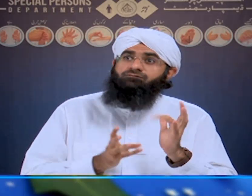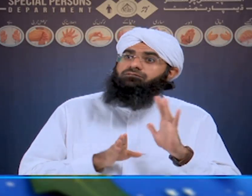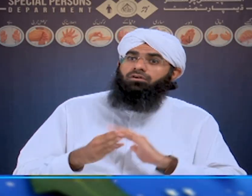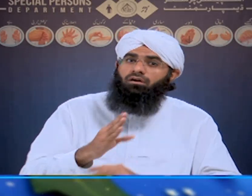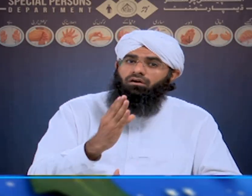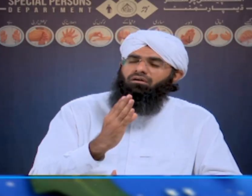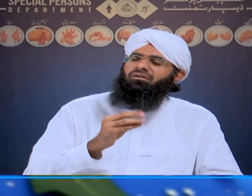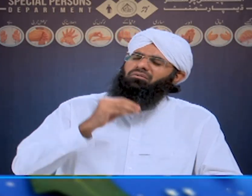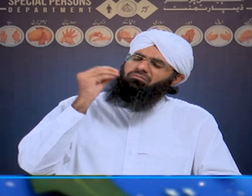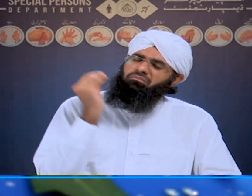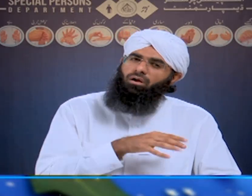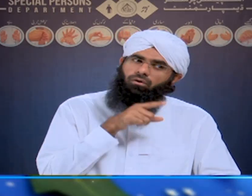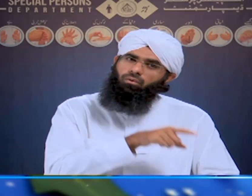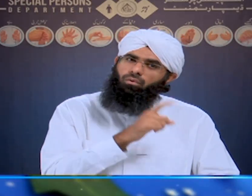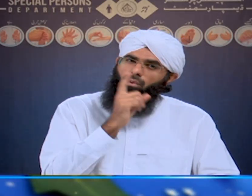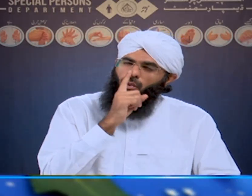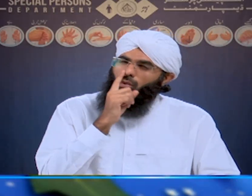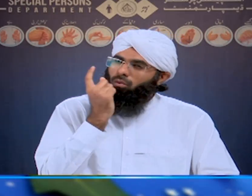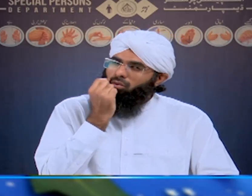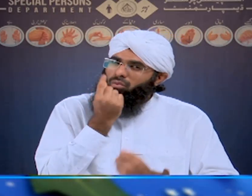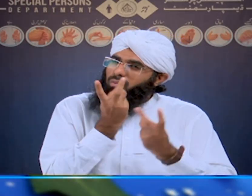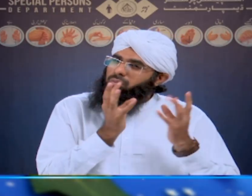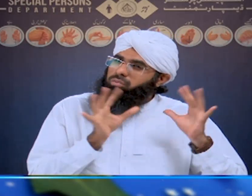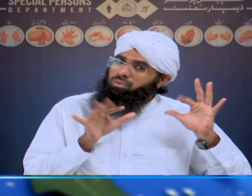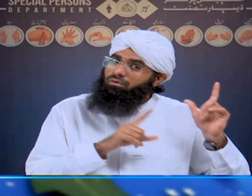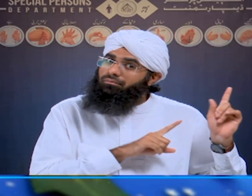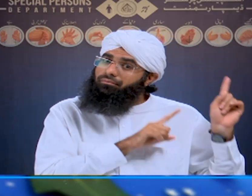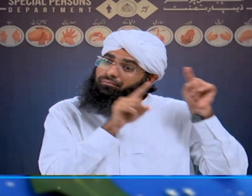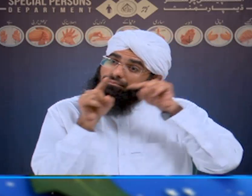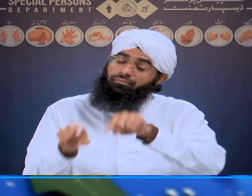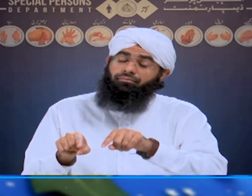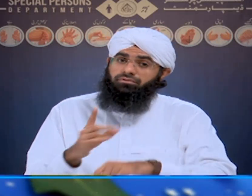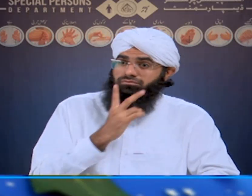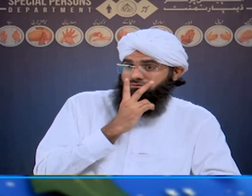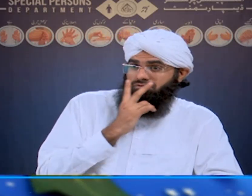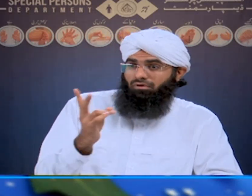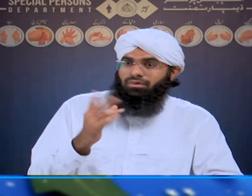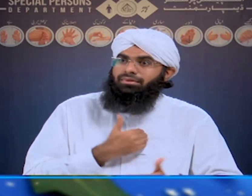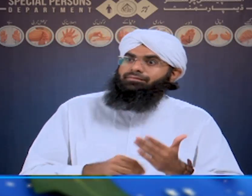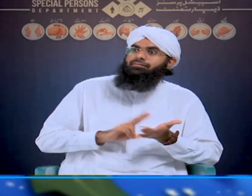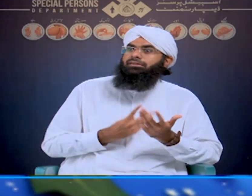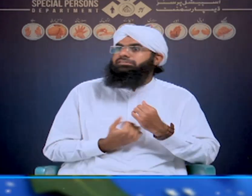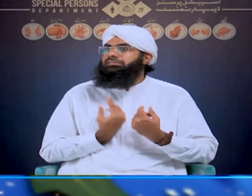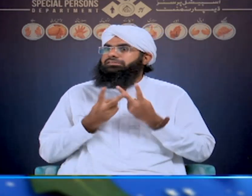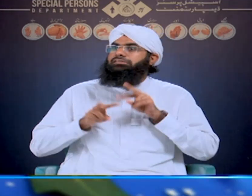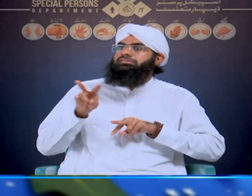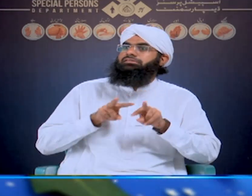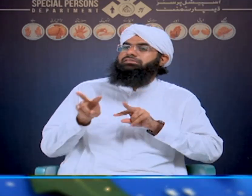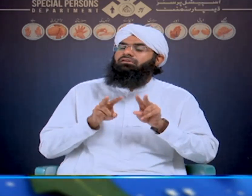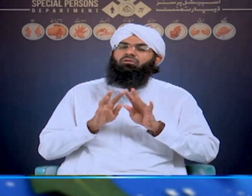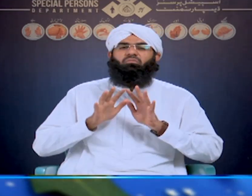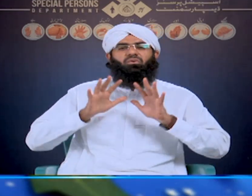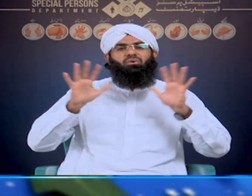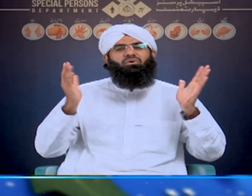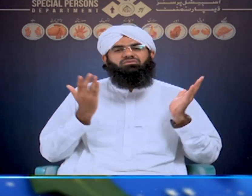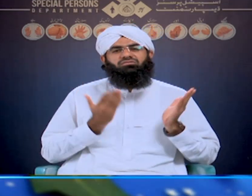گاہوں, الغرض جہاں جہاں بے پردہ عورتوں کا ازدحام ہوتا ہے وہاں مارے مارے پھرتے, خوب بد